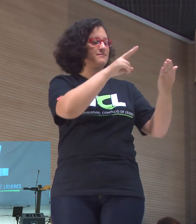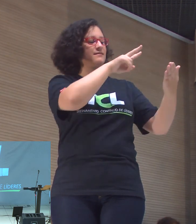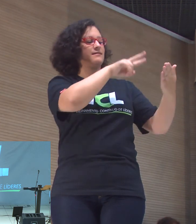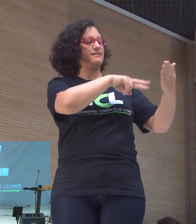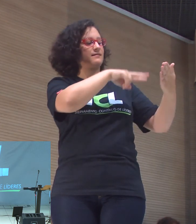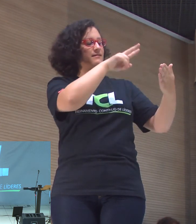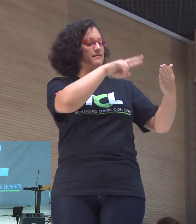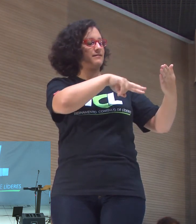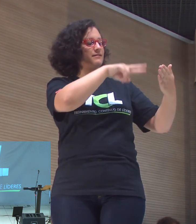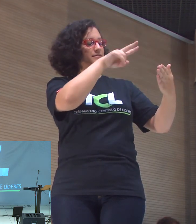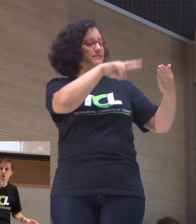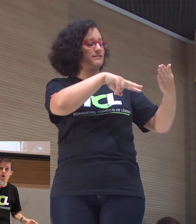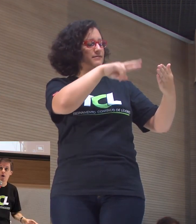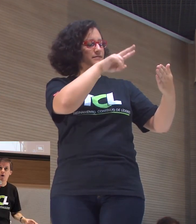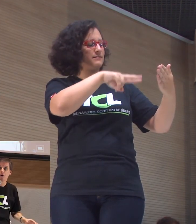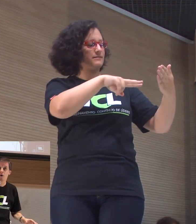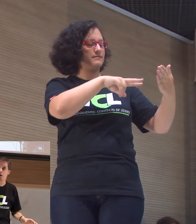que diferença.